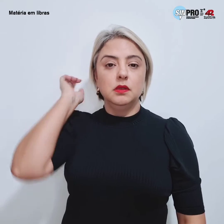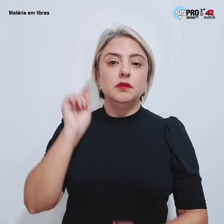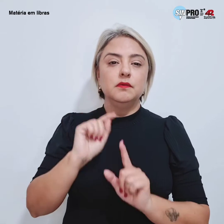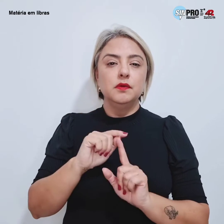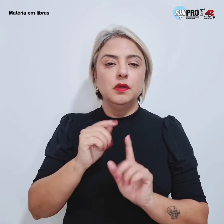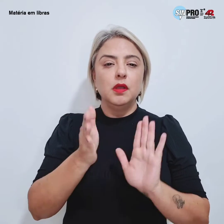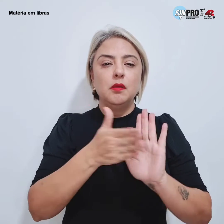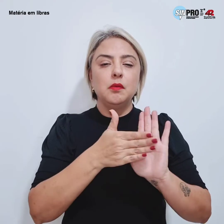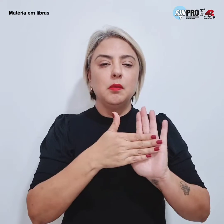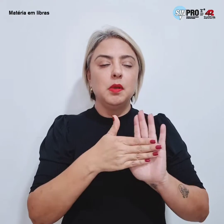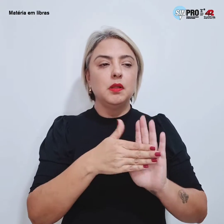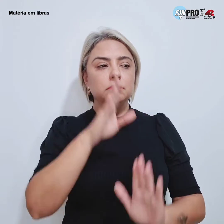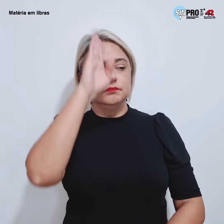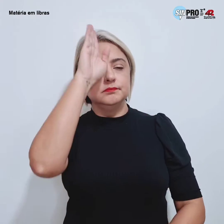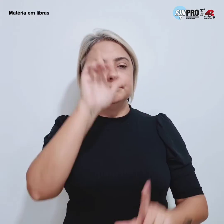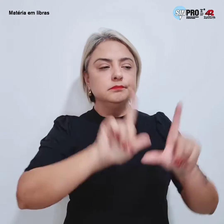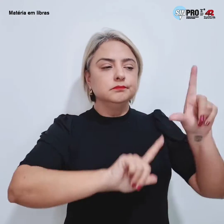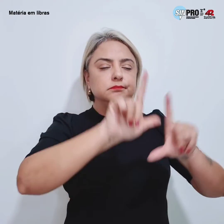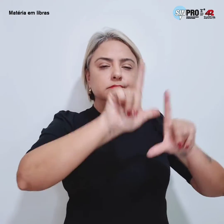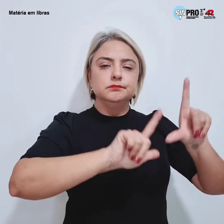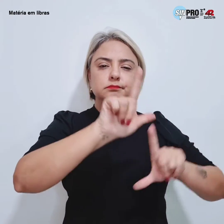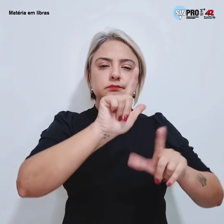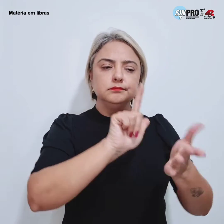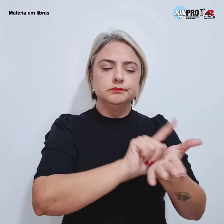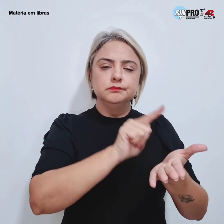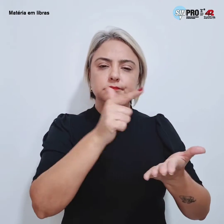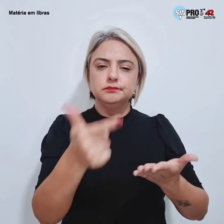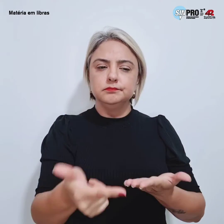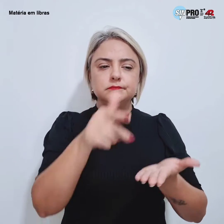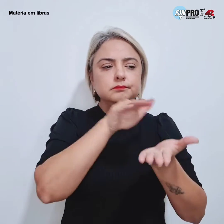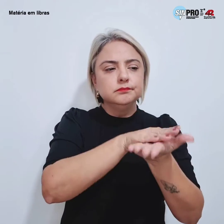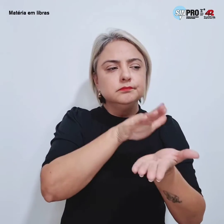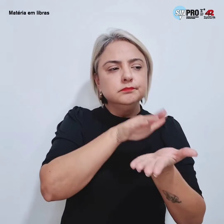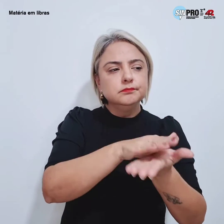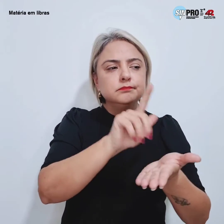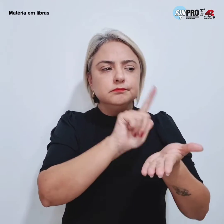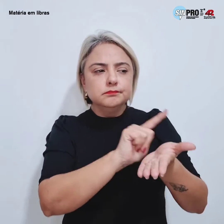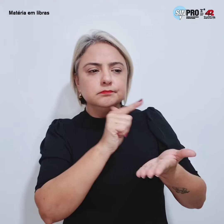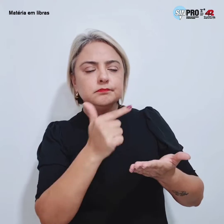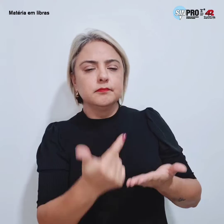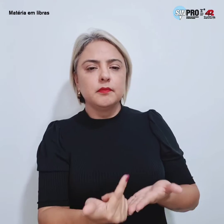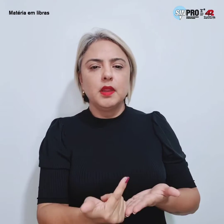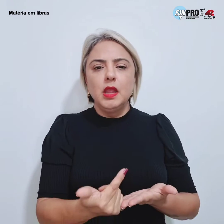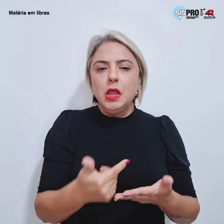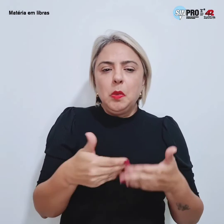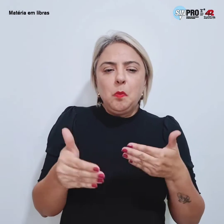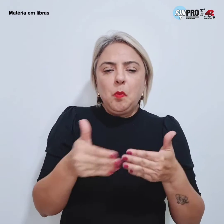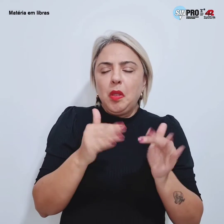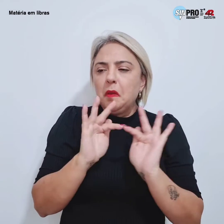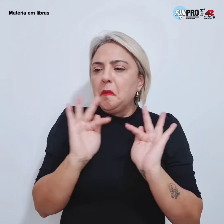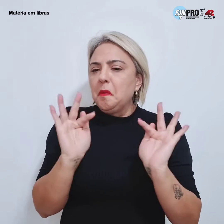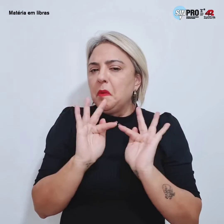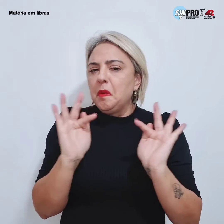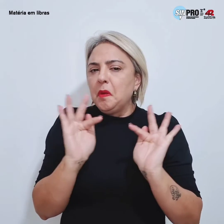pelos principais jornais impressos e televisivos de maneira totalmente favorável à